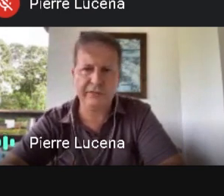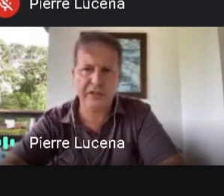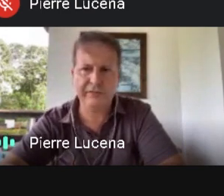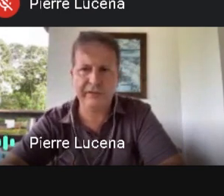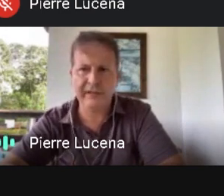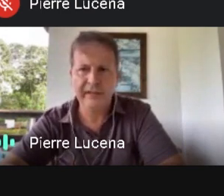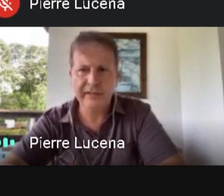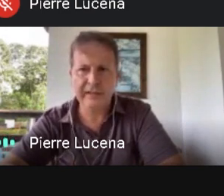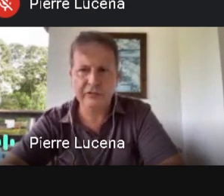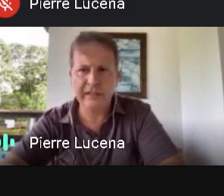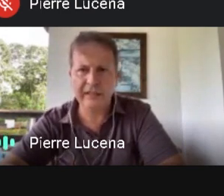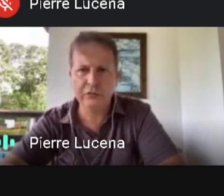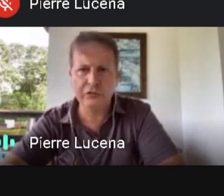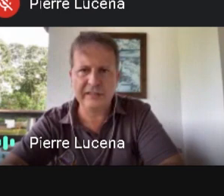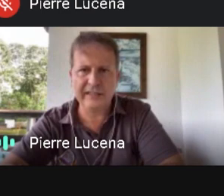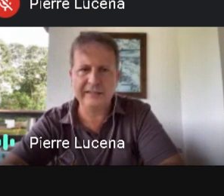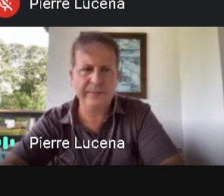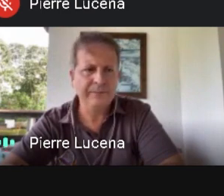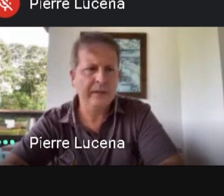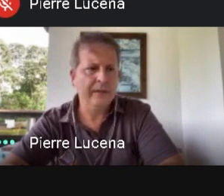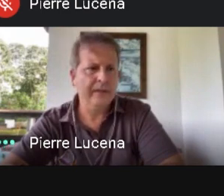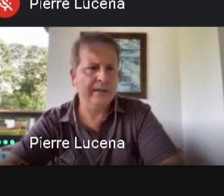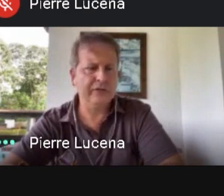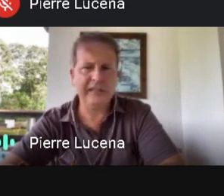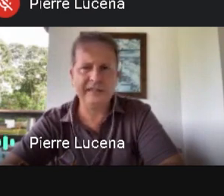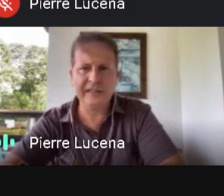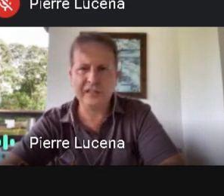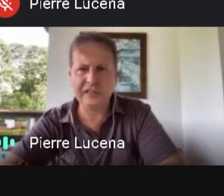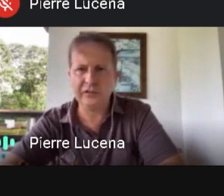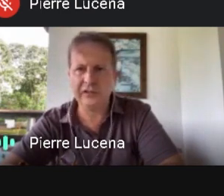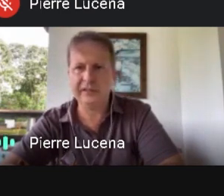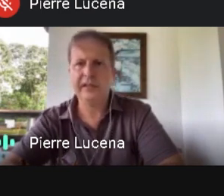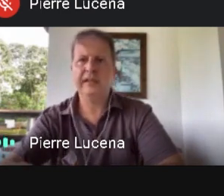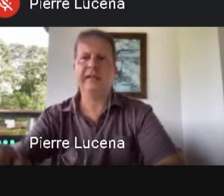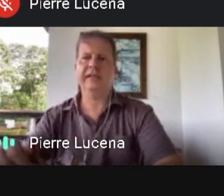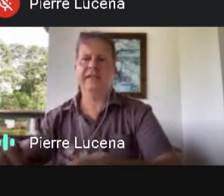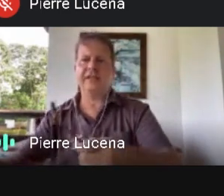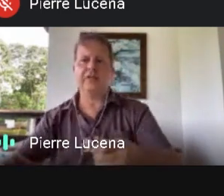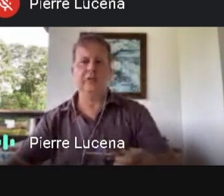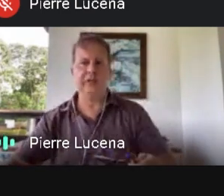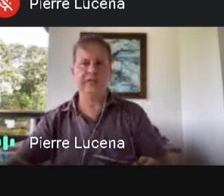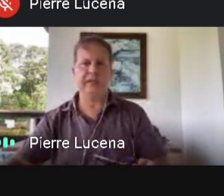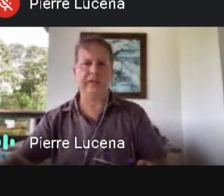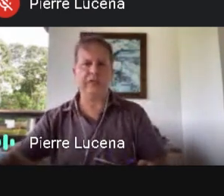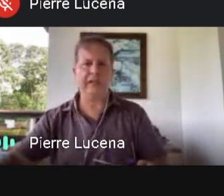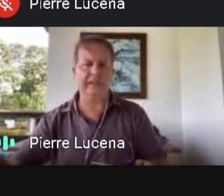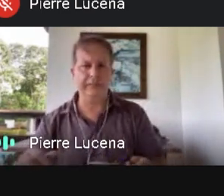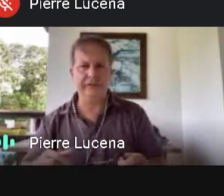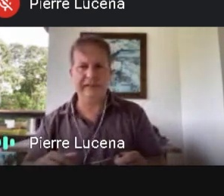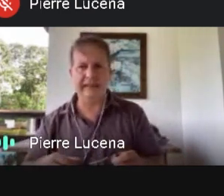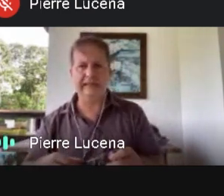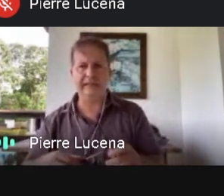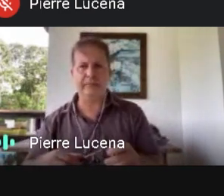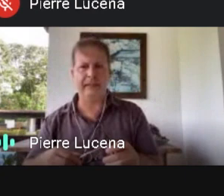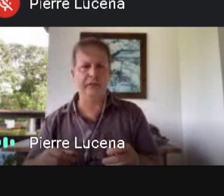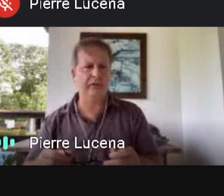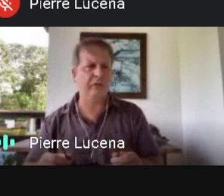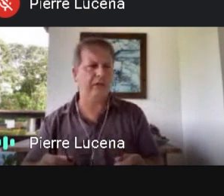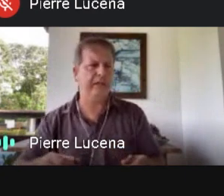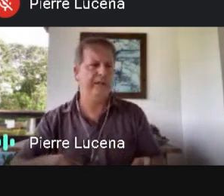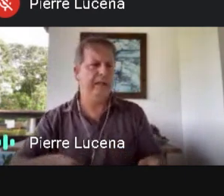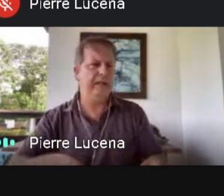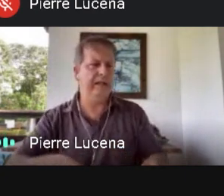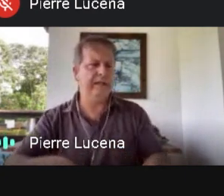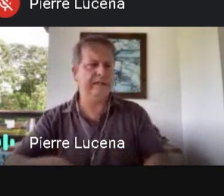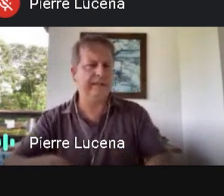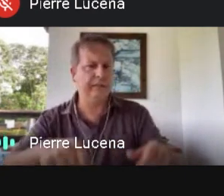professor da FGV e é conselheiro do CESA. Os cientistas que nós já contratamos, né, nesse período